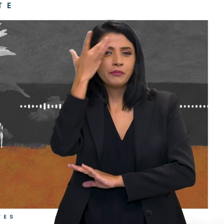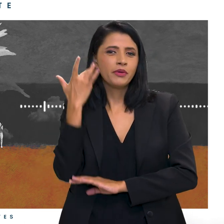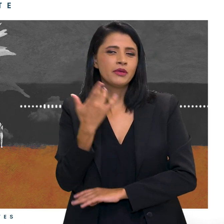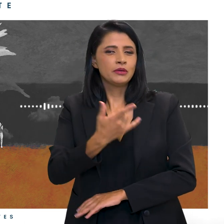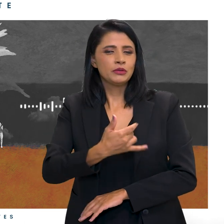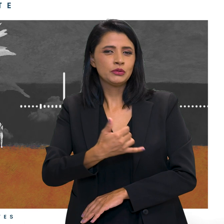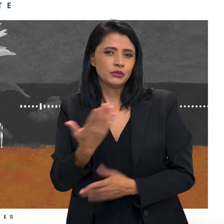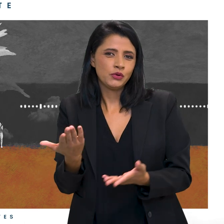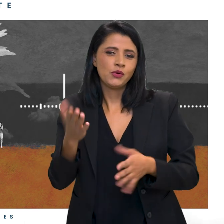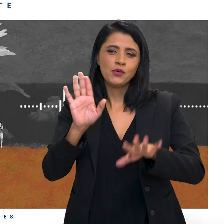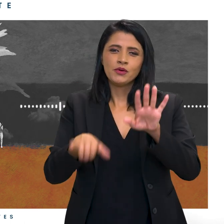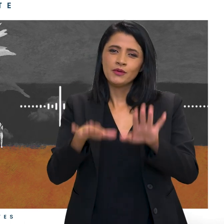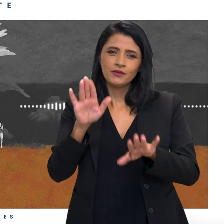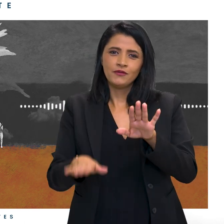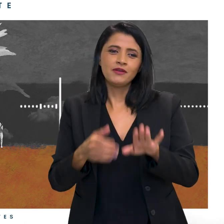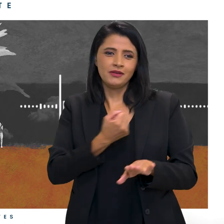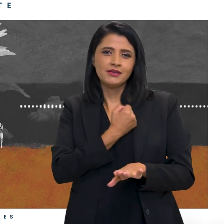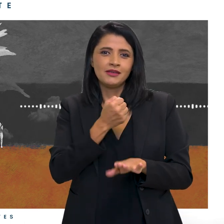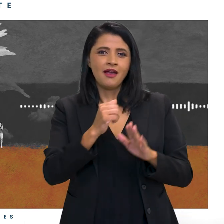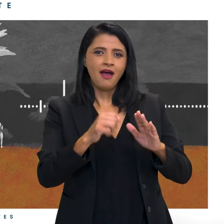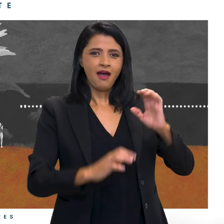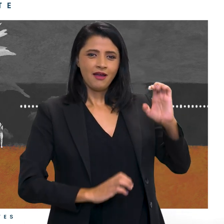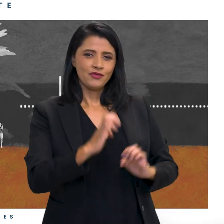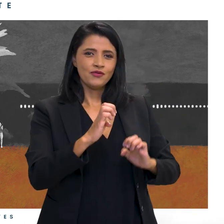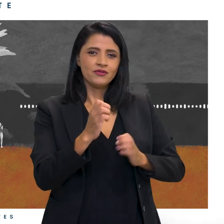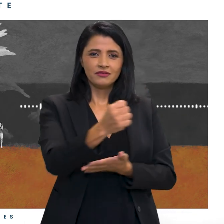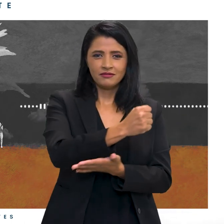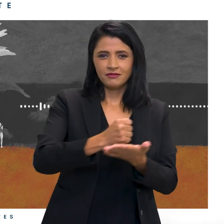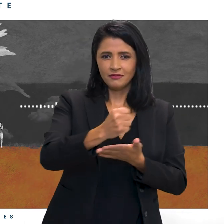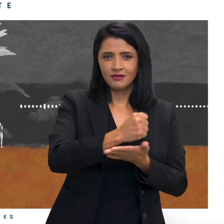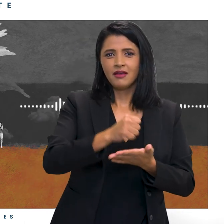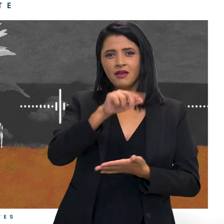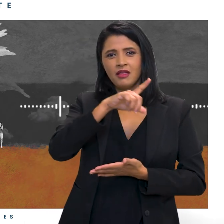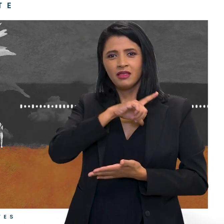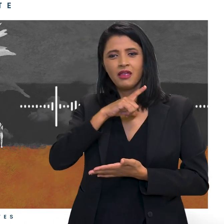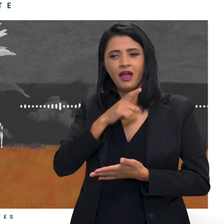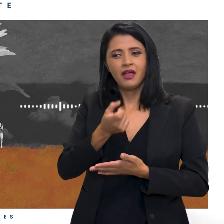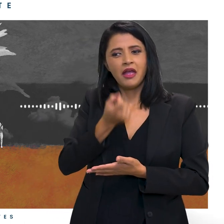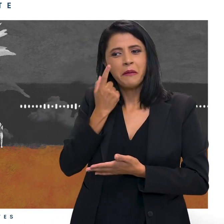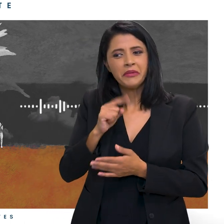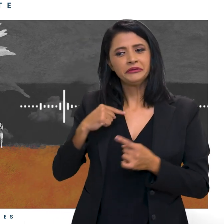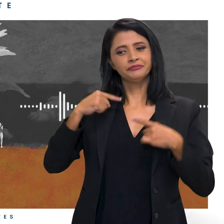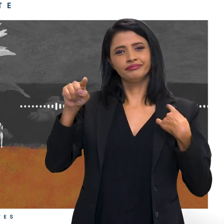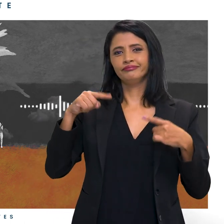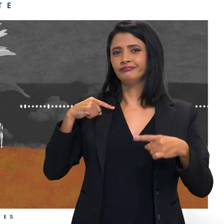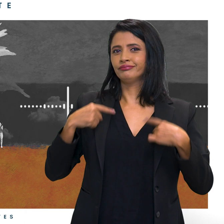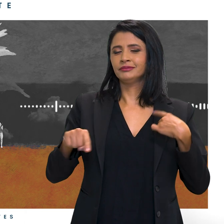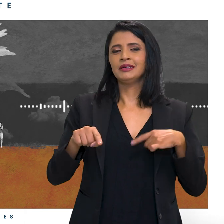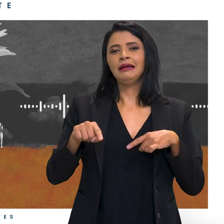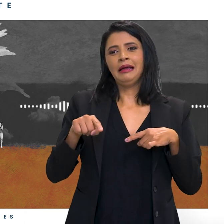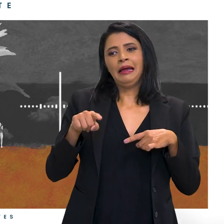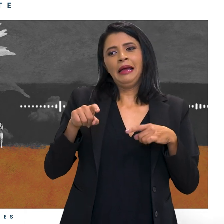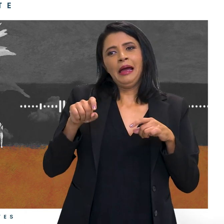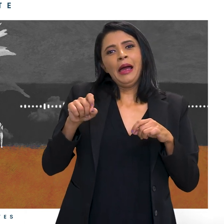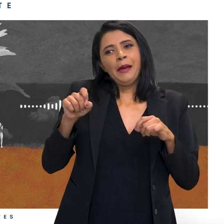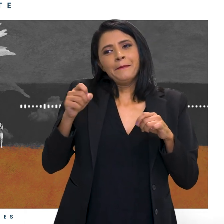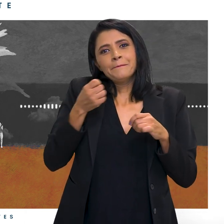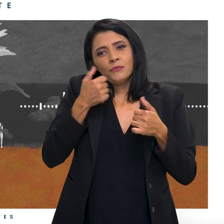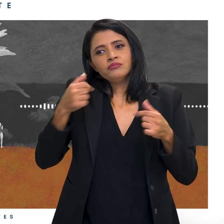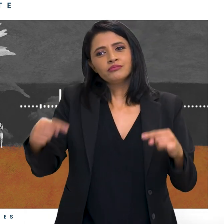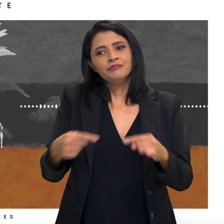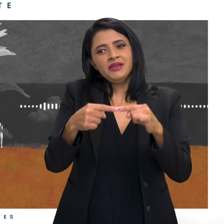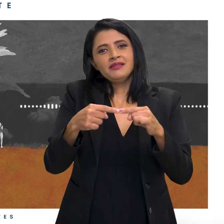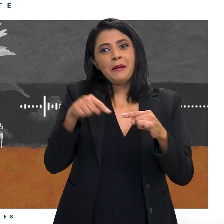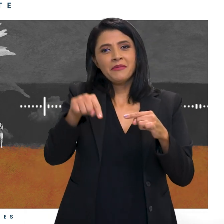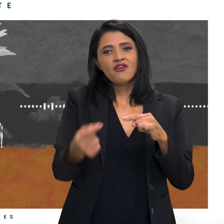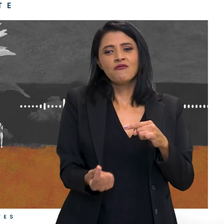pessoas. Muitas vezes a indústria farmacêutica tem medicamentos muito apropriados, mas